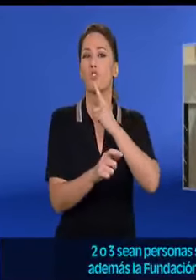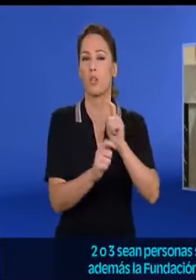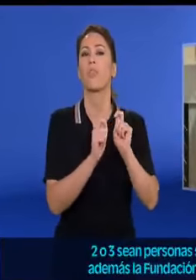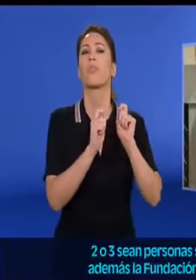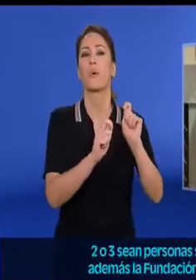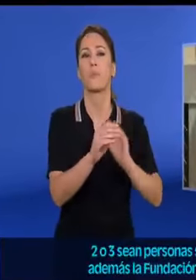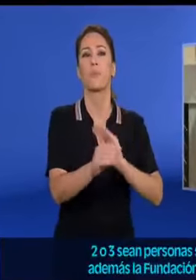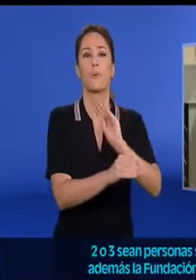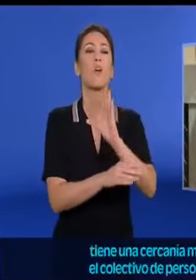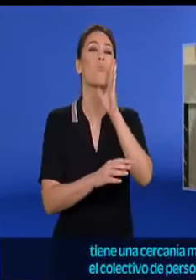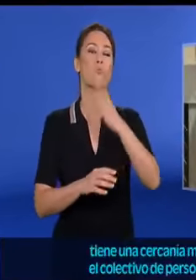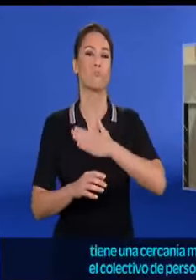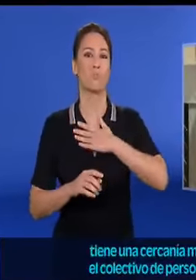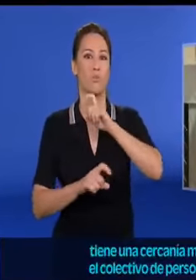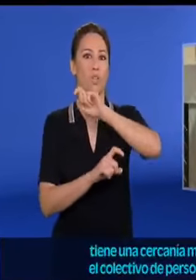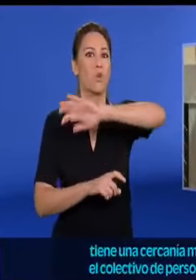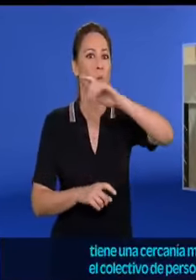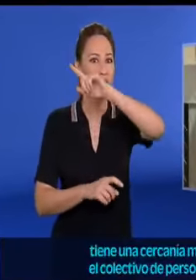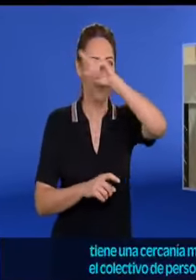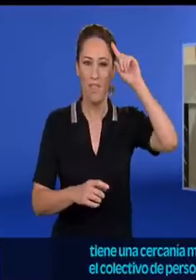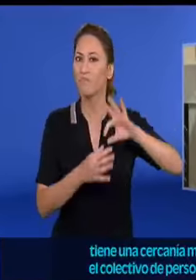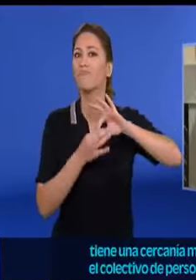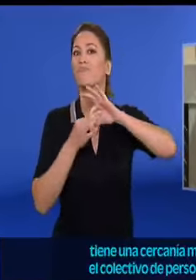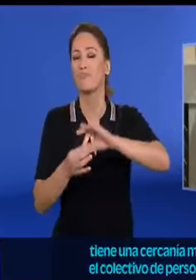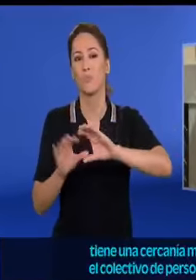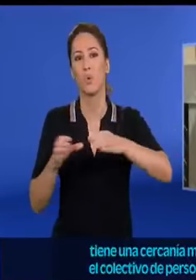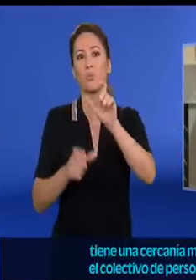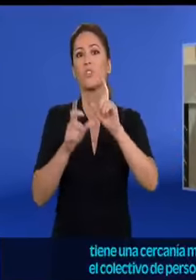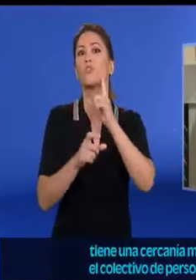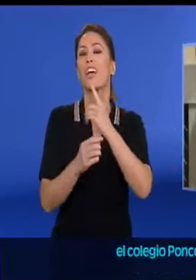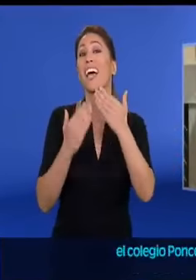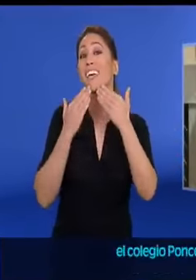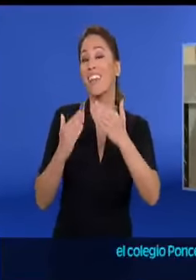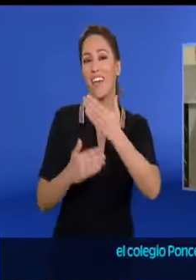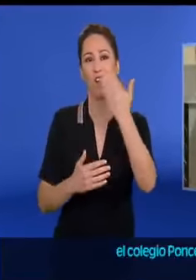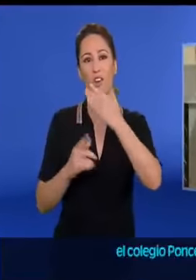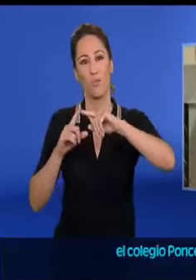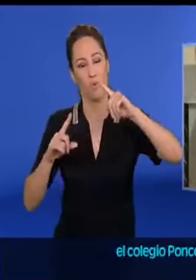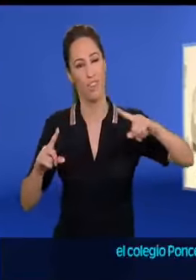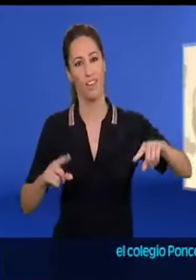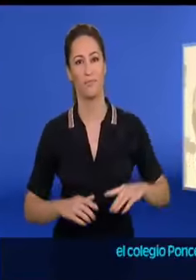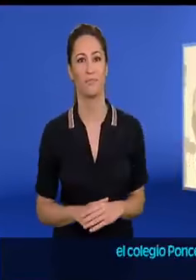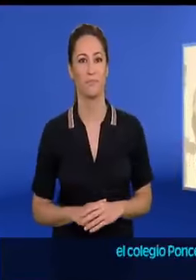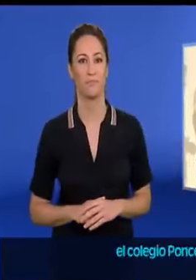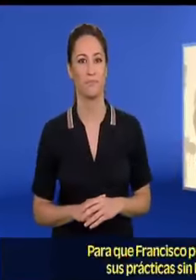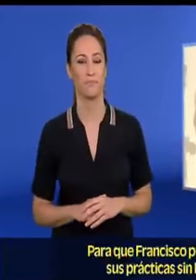además la Fundación Montemadrid tiene una cercanía muy grande con el colectivo de personas sordas por el Colegio Ponce de Leo. Para que